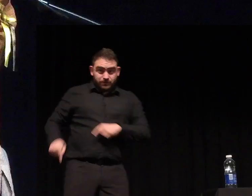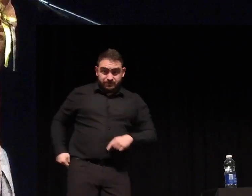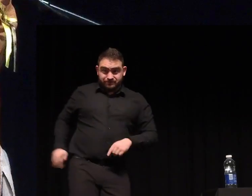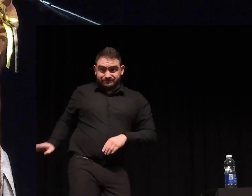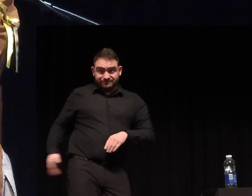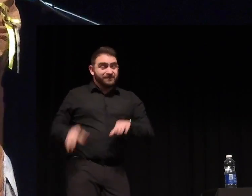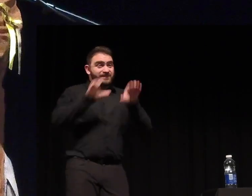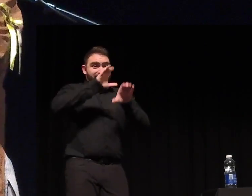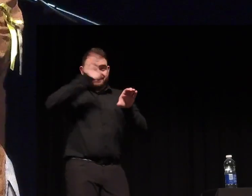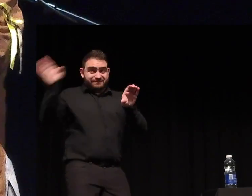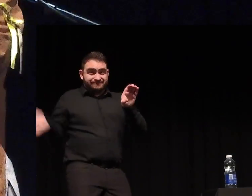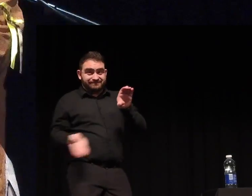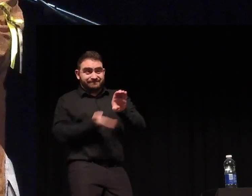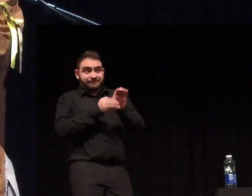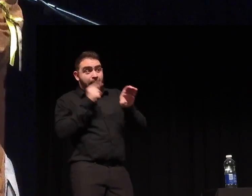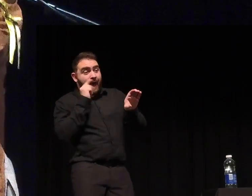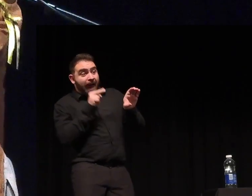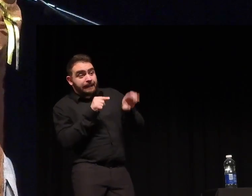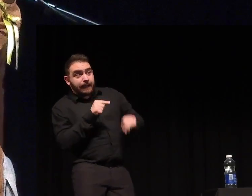toi.